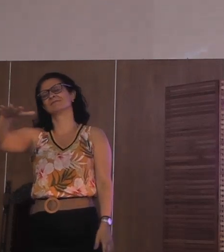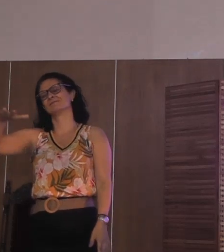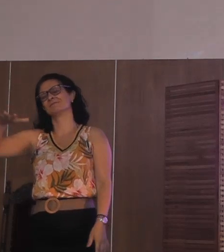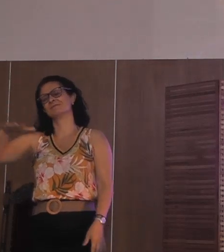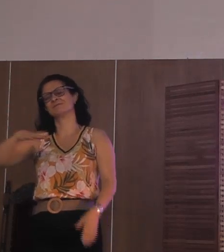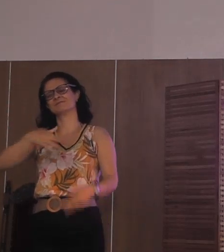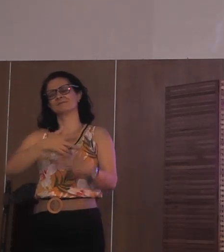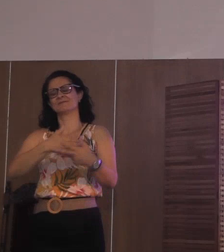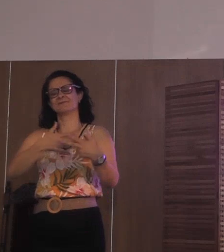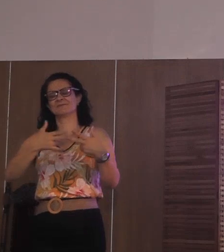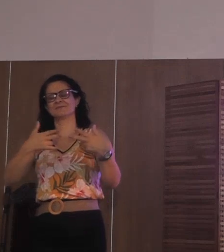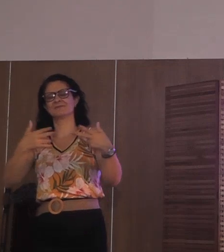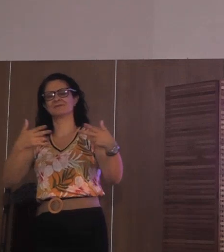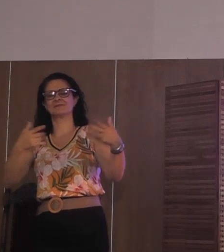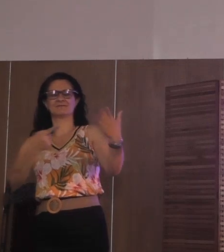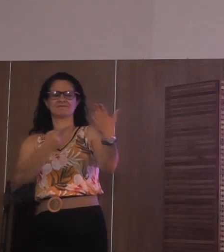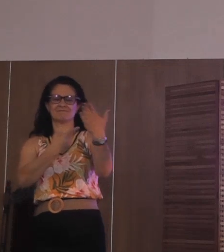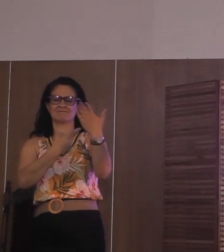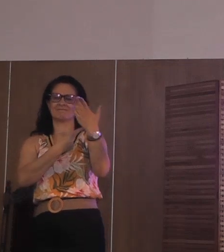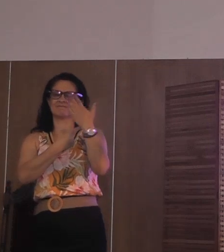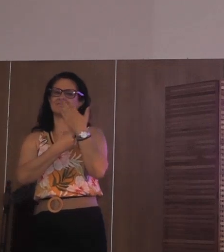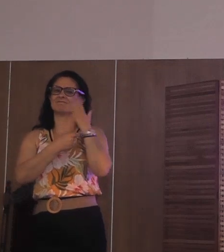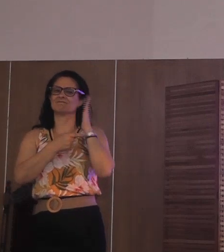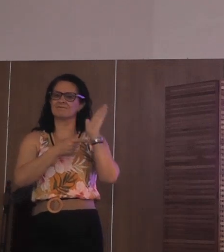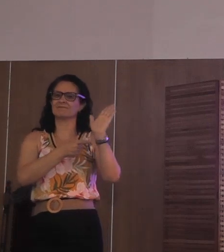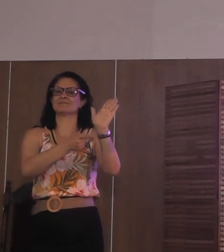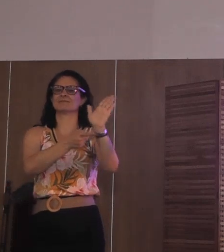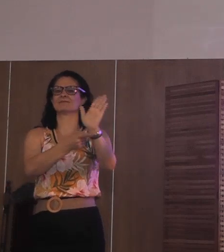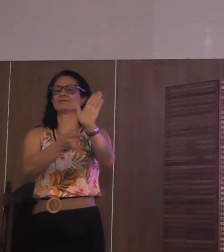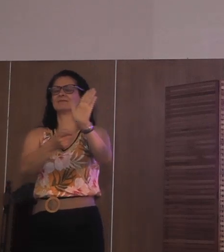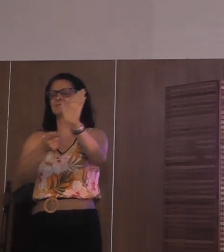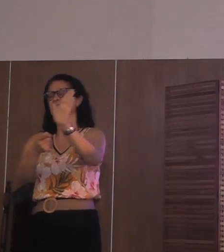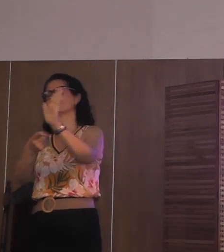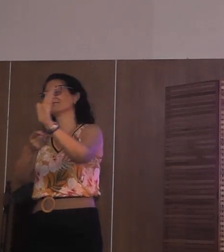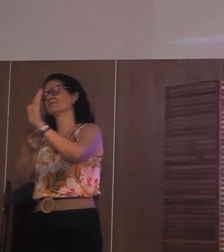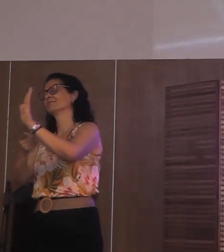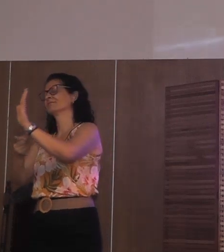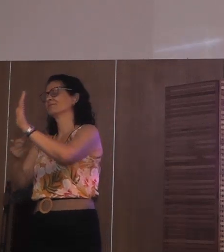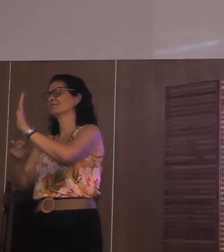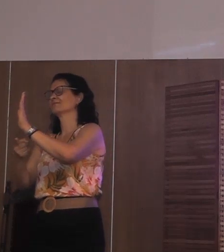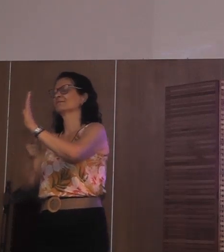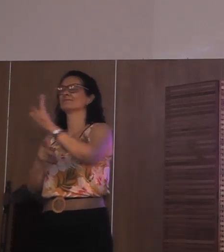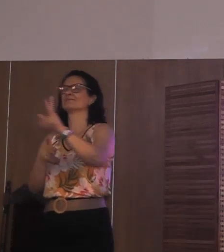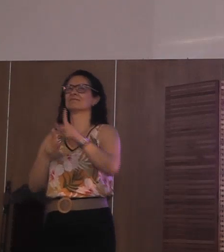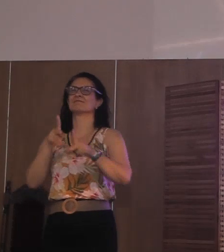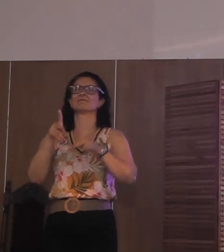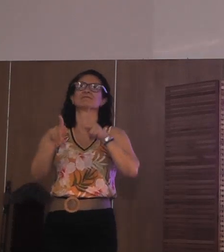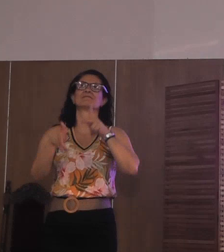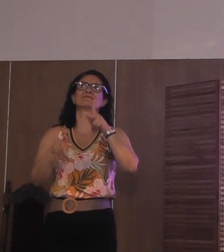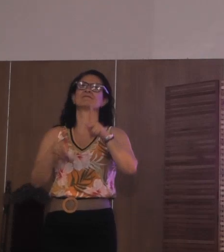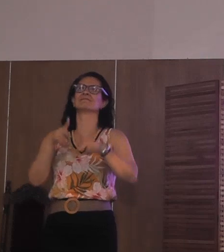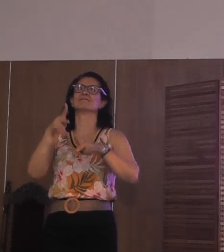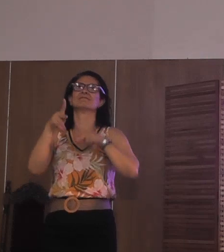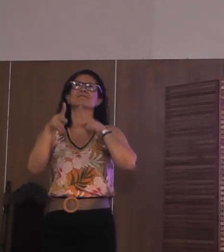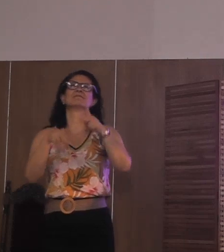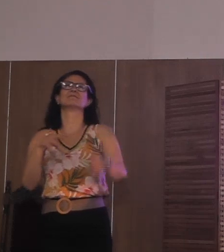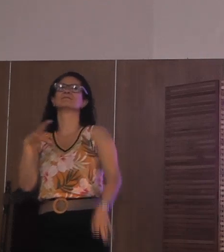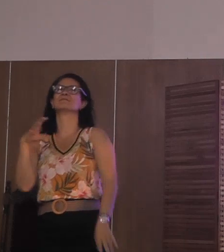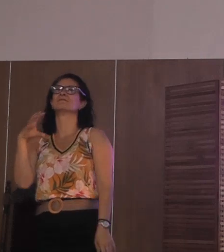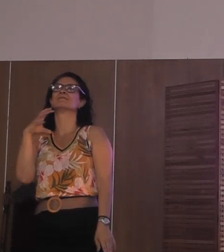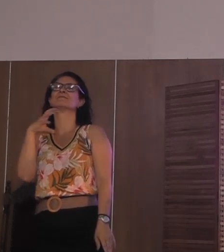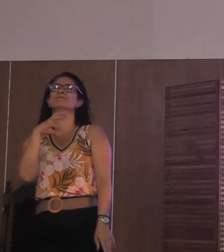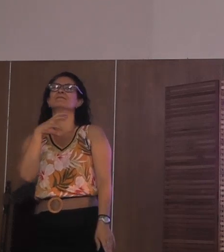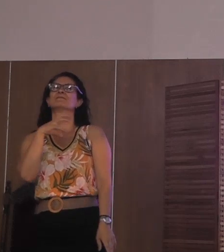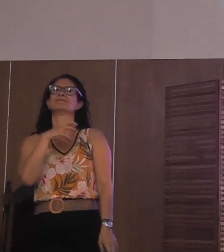Todas as coisas cooperam para o bem daqueles que